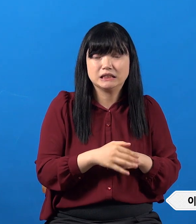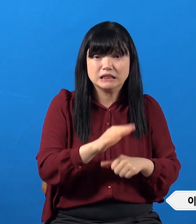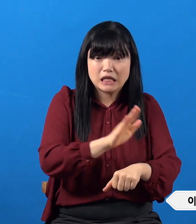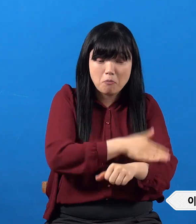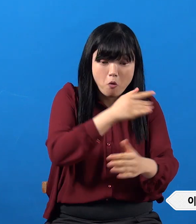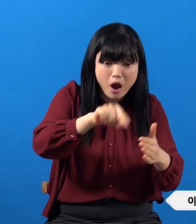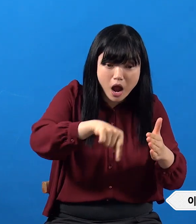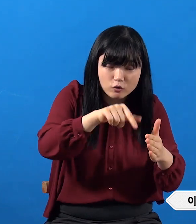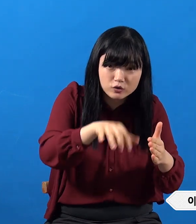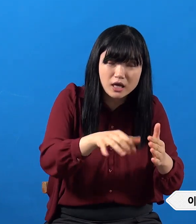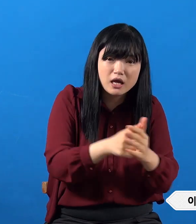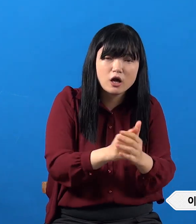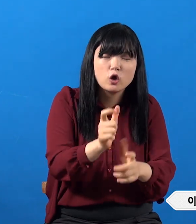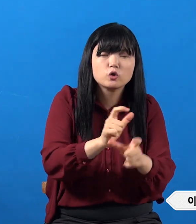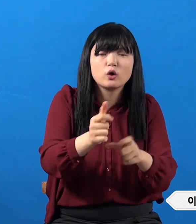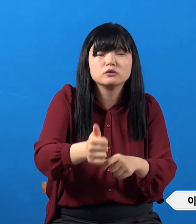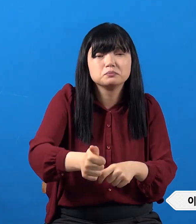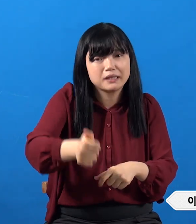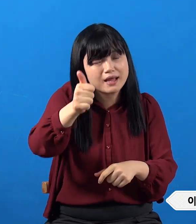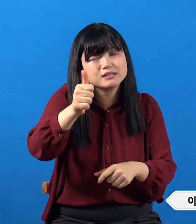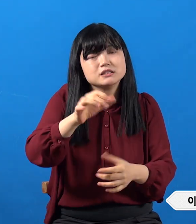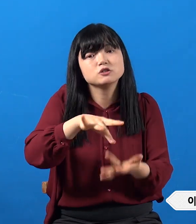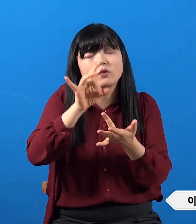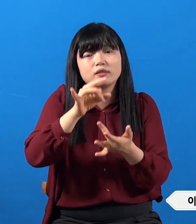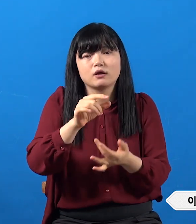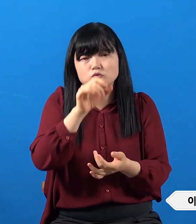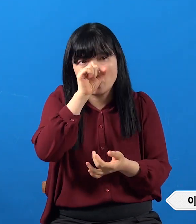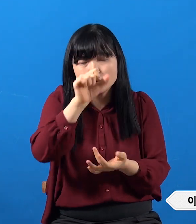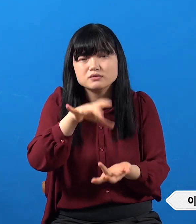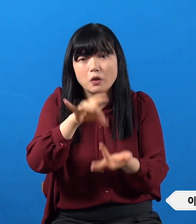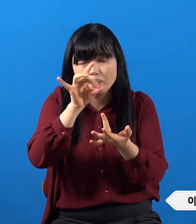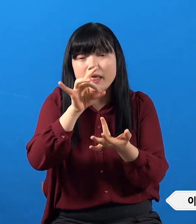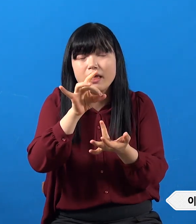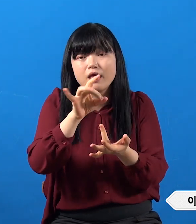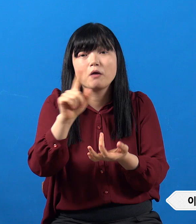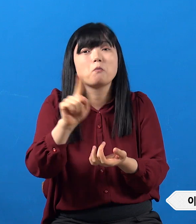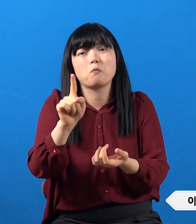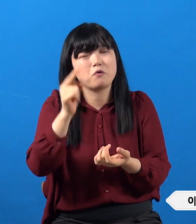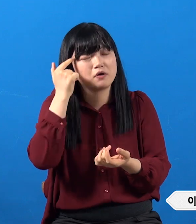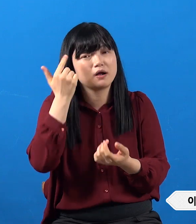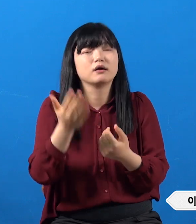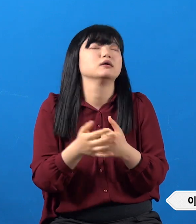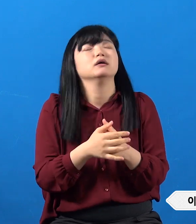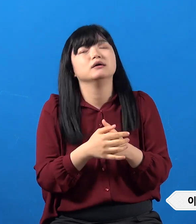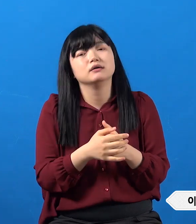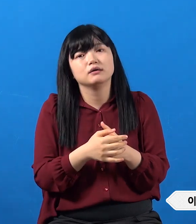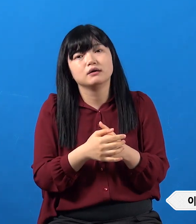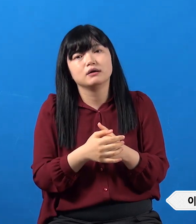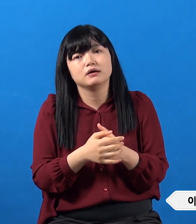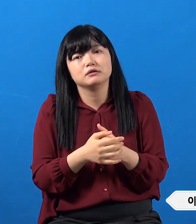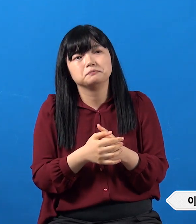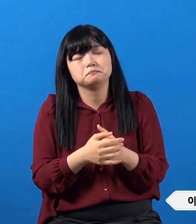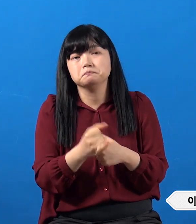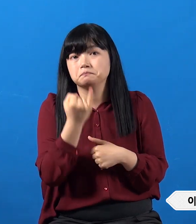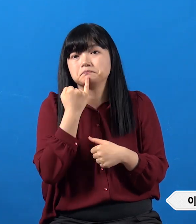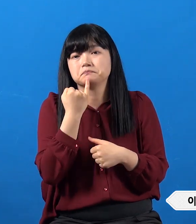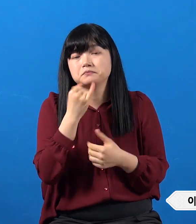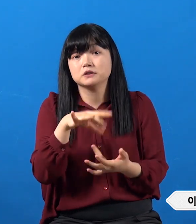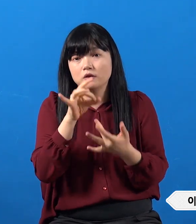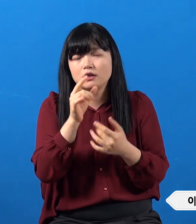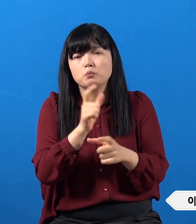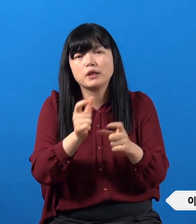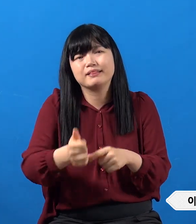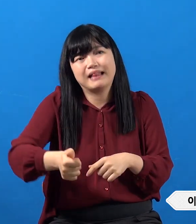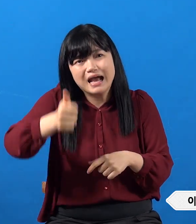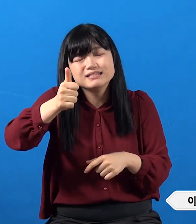것 가운데 더 나은 선택, 최선의 선택은 아니지만 베스트 초이스는 아니지만 better choice,